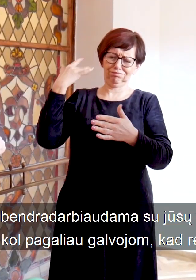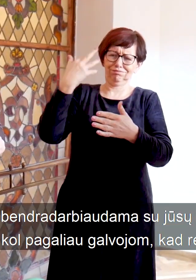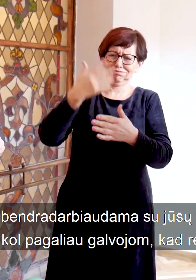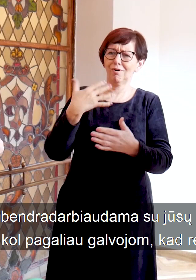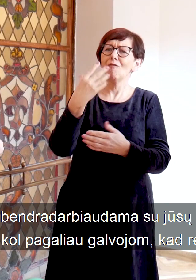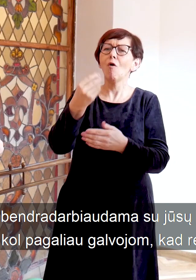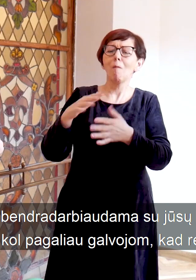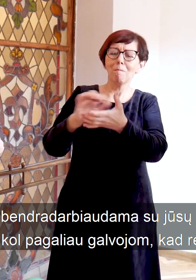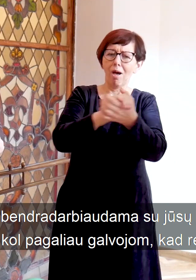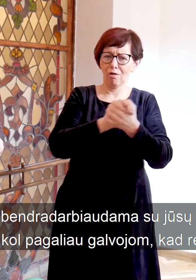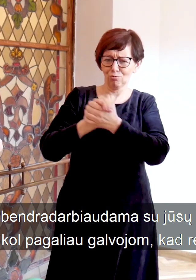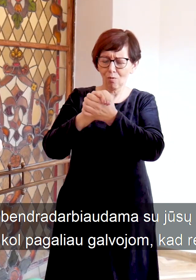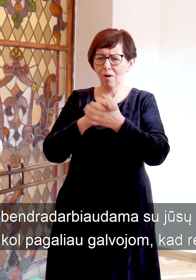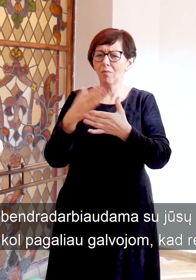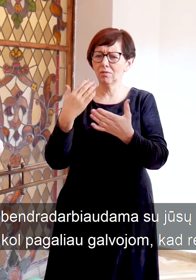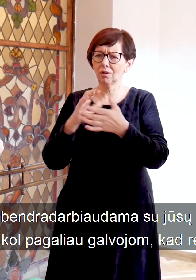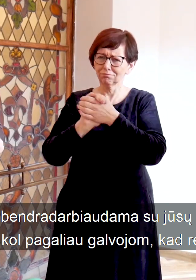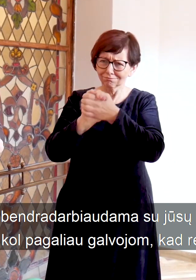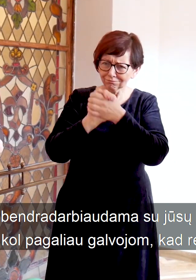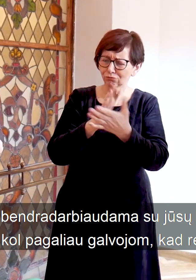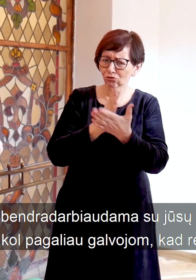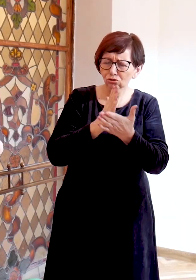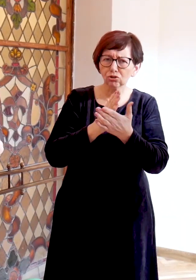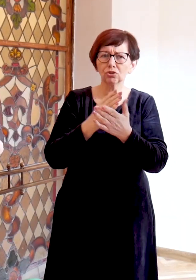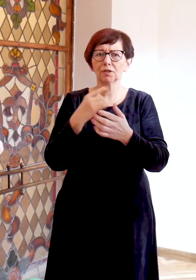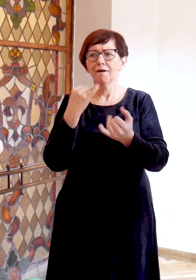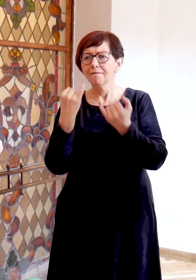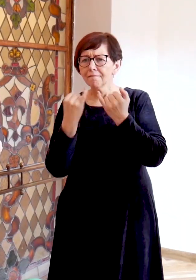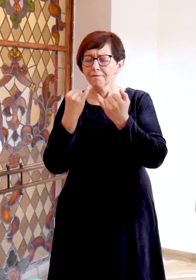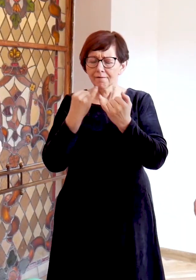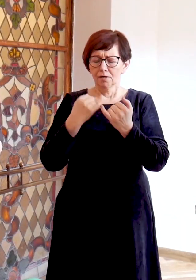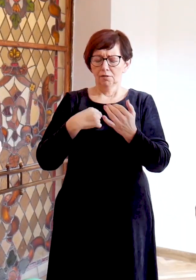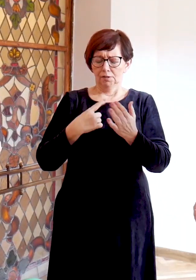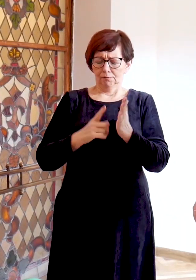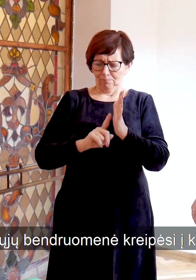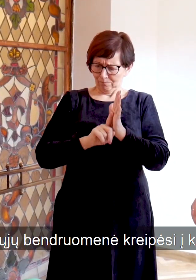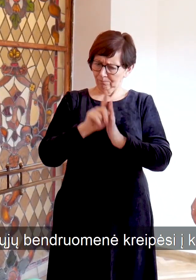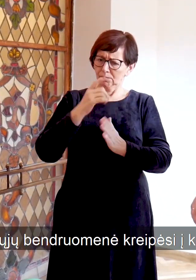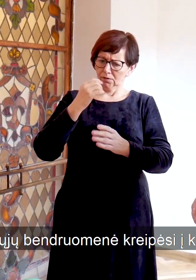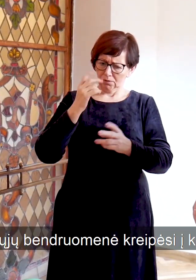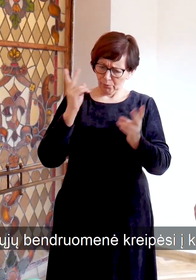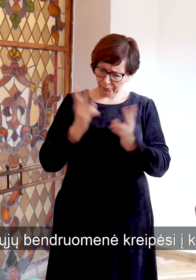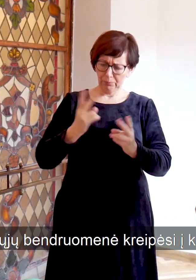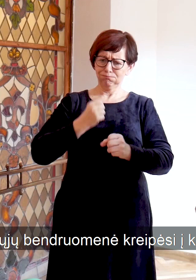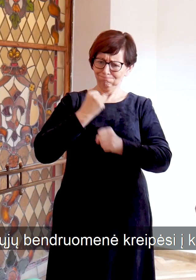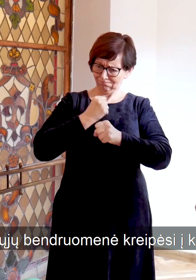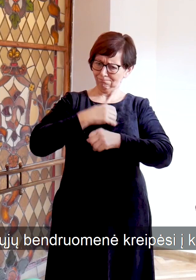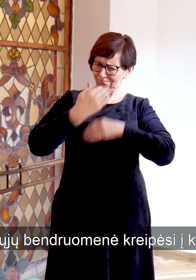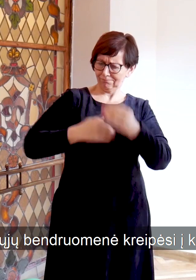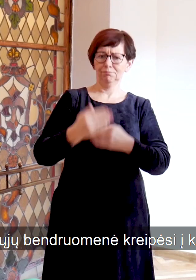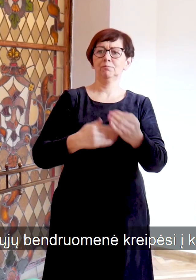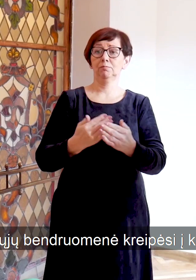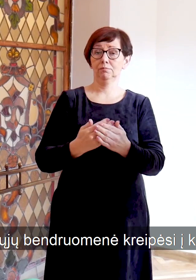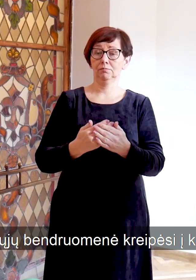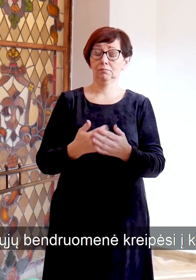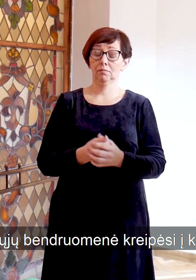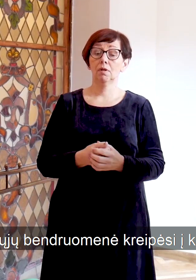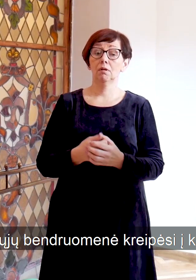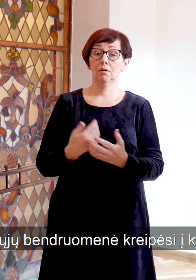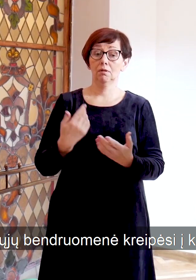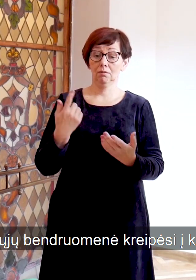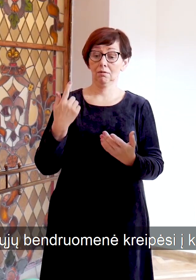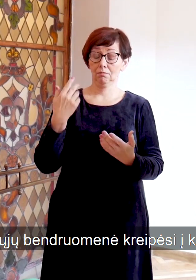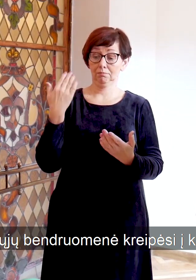tai kalbėjome, kol pagaliau galvojome, kad reikia pradėti dirbti. Ir prieš metus kurčiųjų